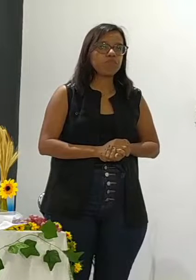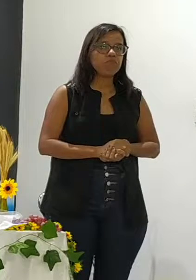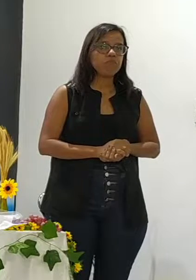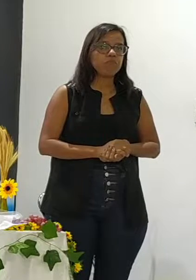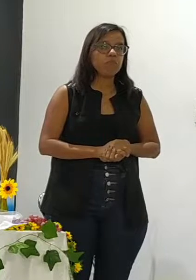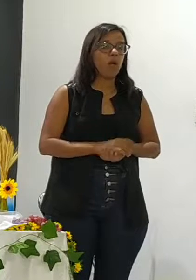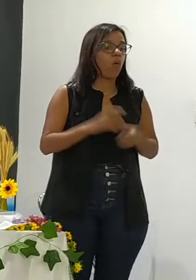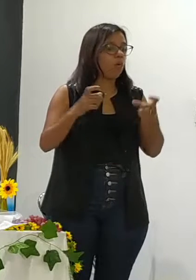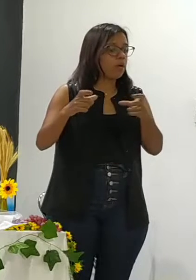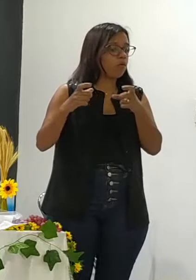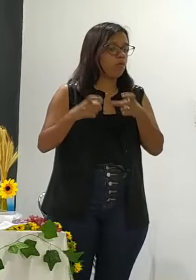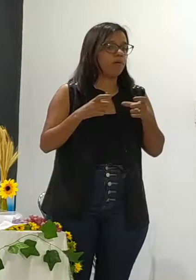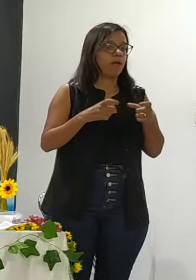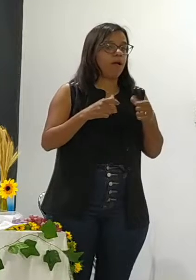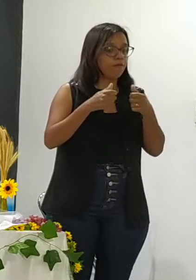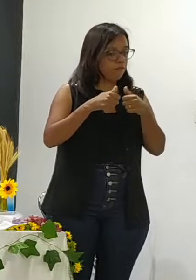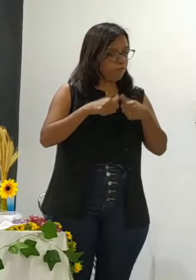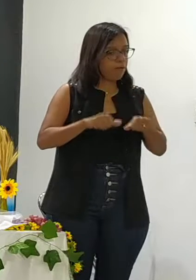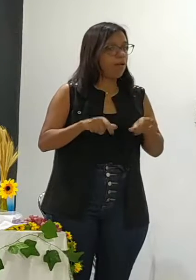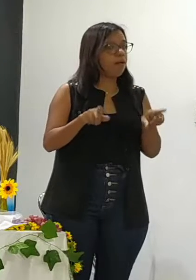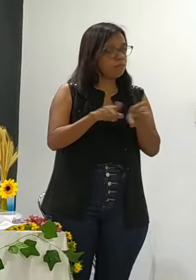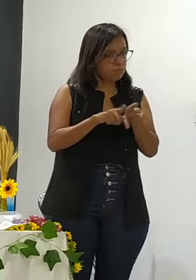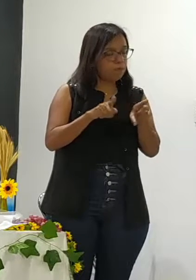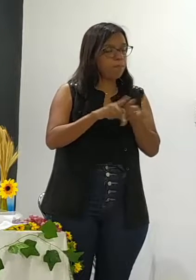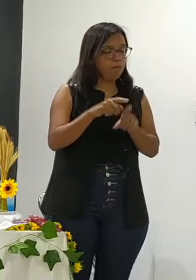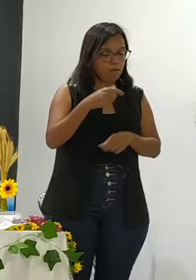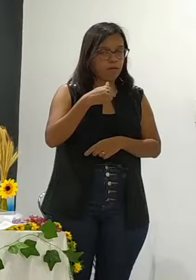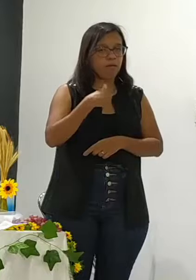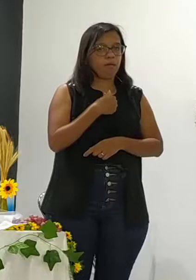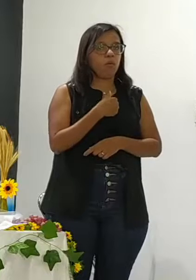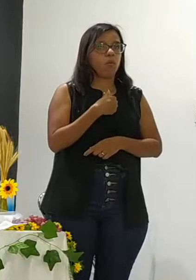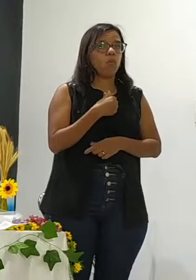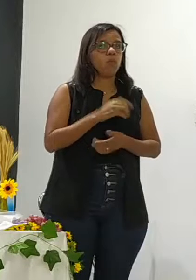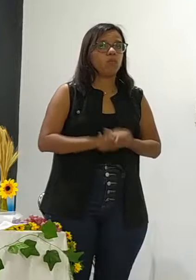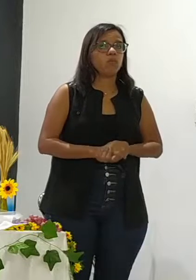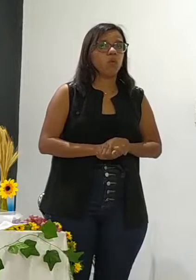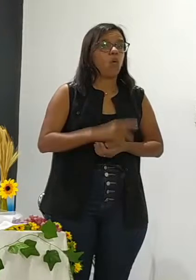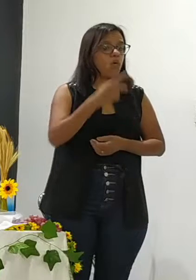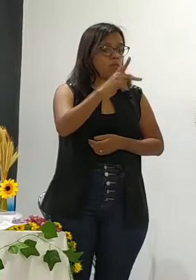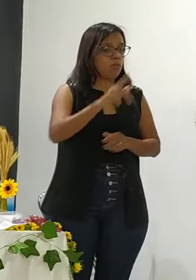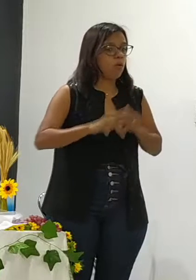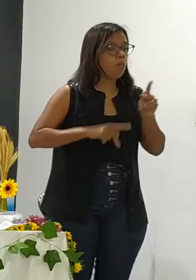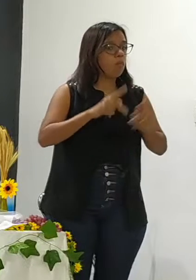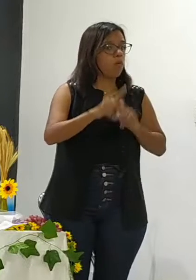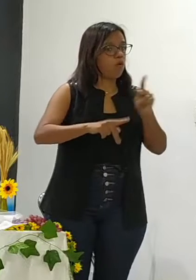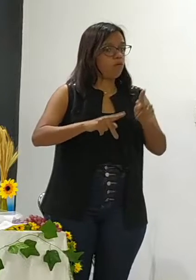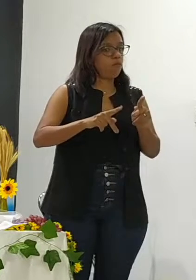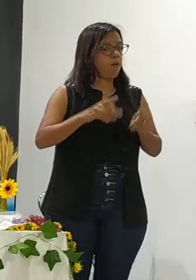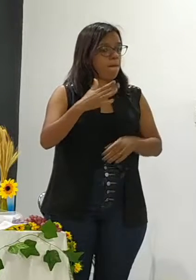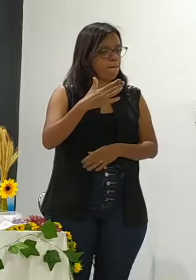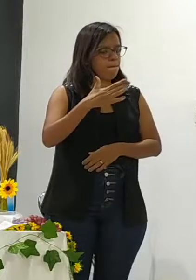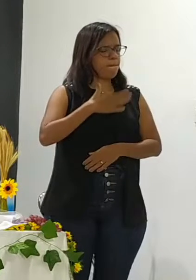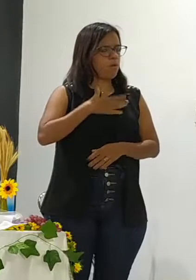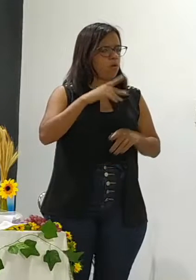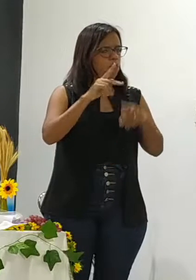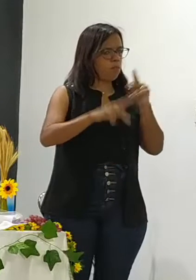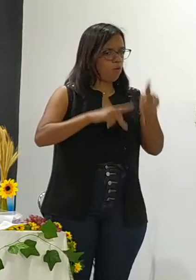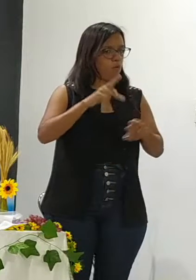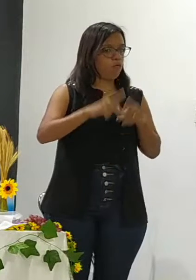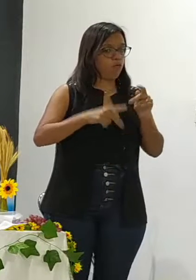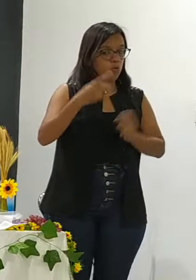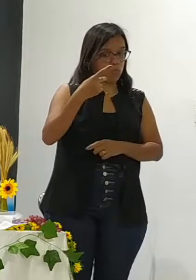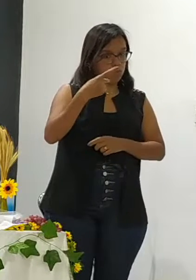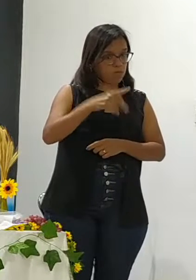que pousares à noite, ali pousarei eu. O teu povo é o meu povo, e o